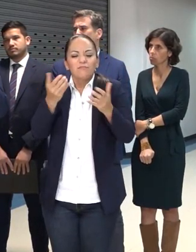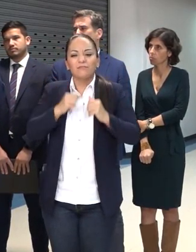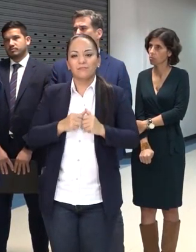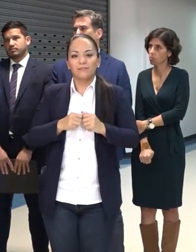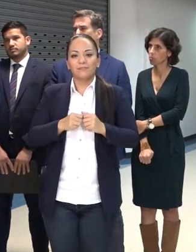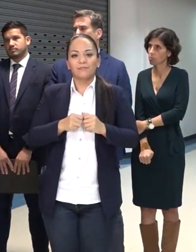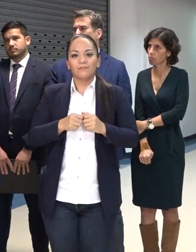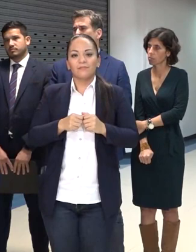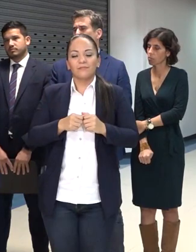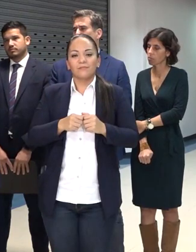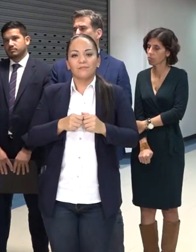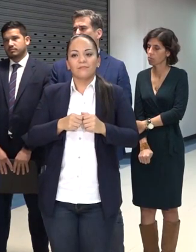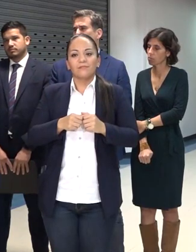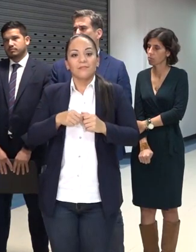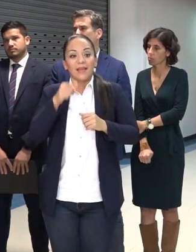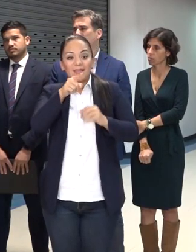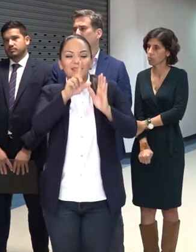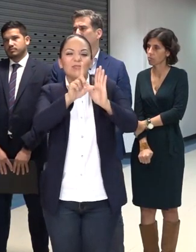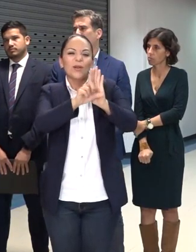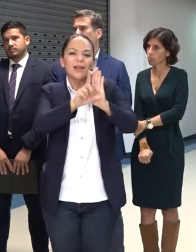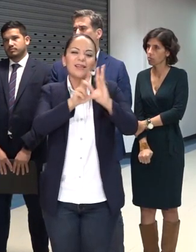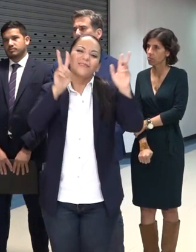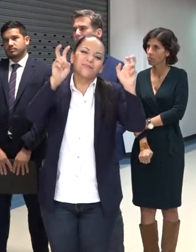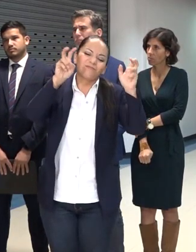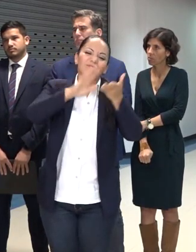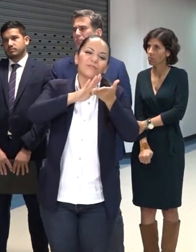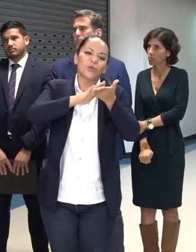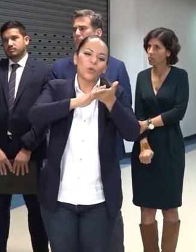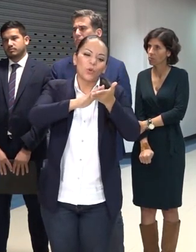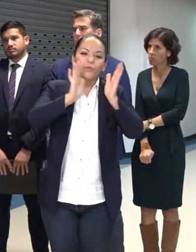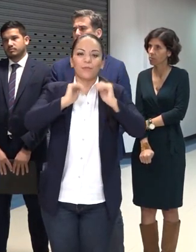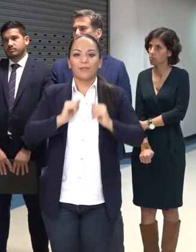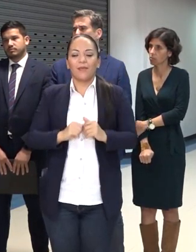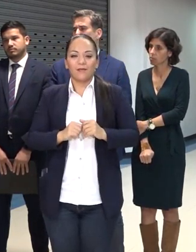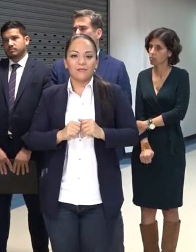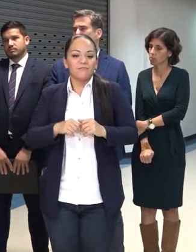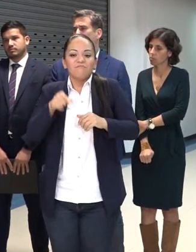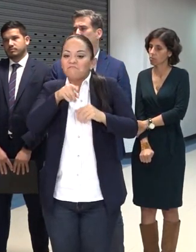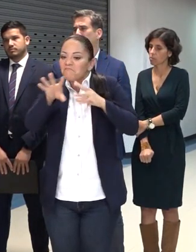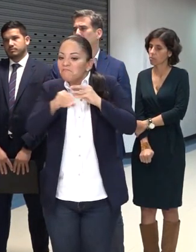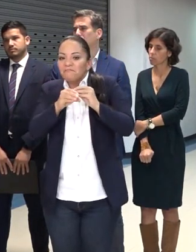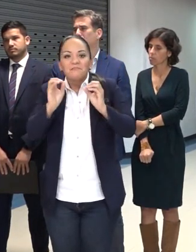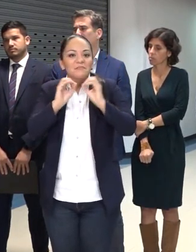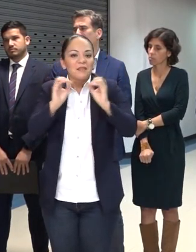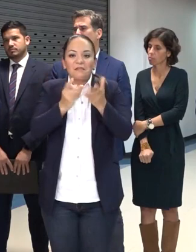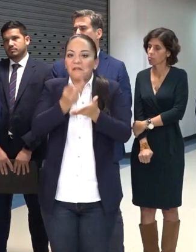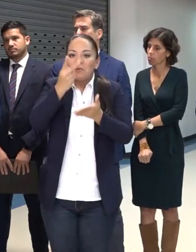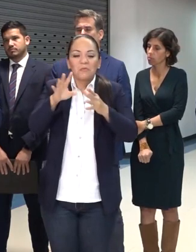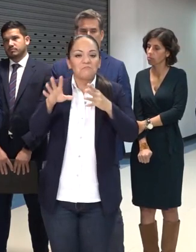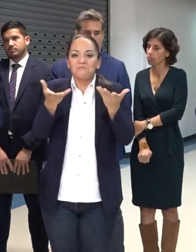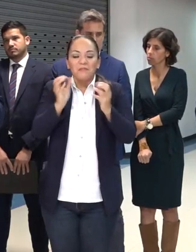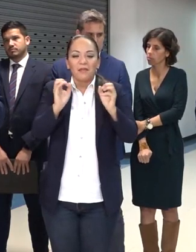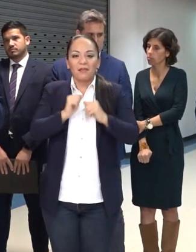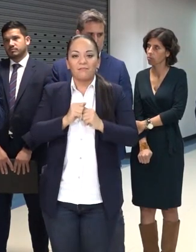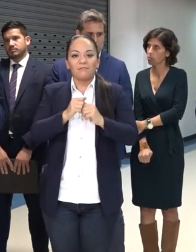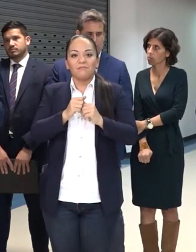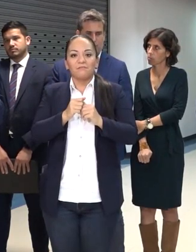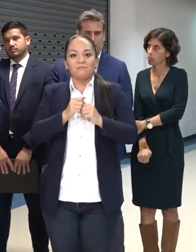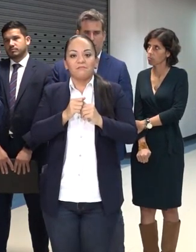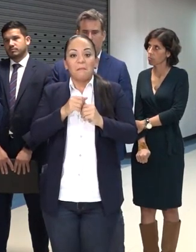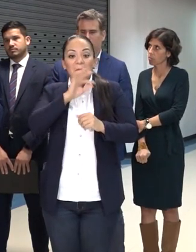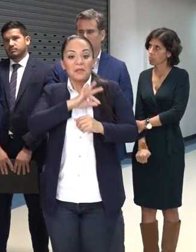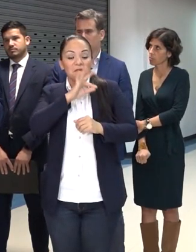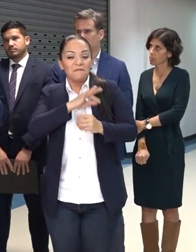Esas son las leyes cosméticas que no añaden nada y que no tienen un impacto